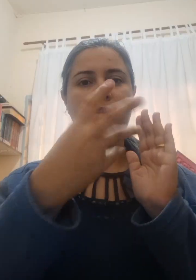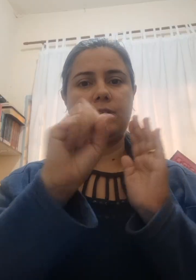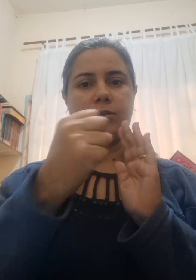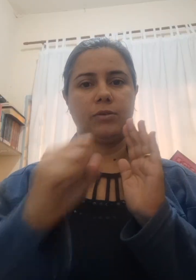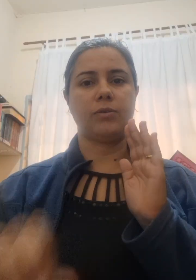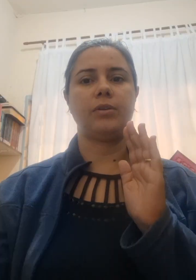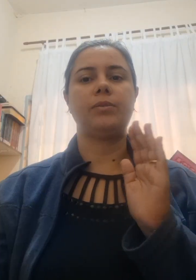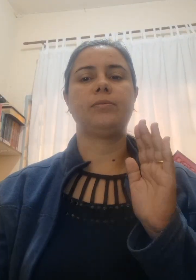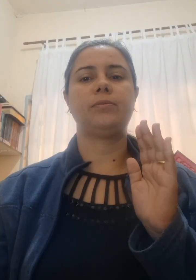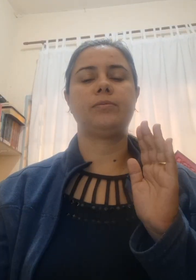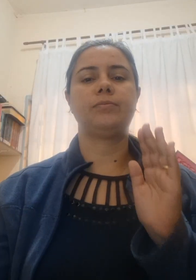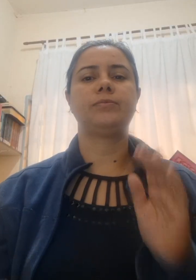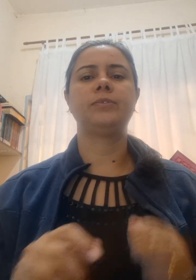versículo 38.